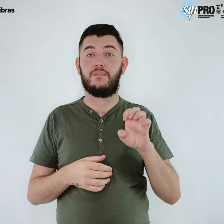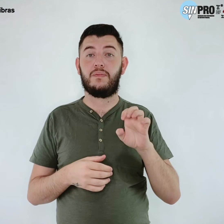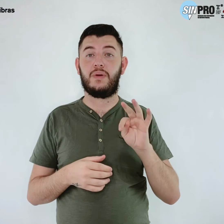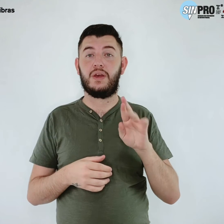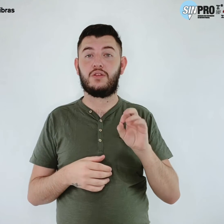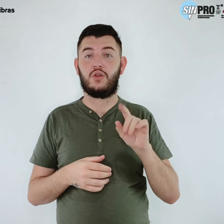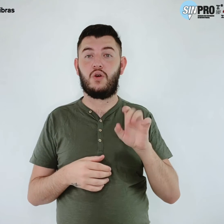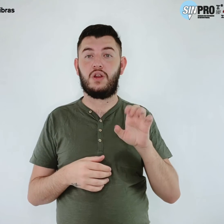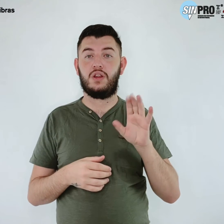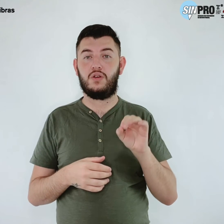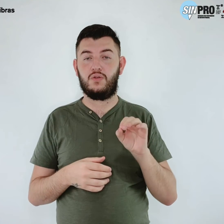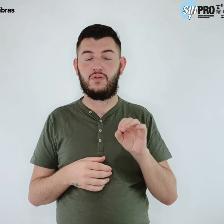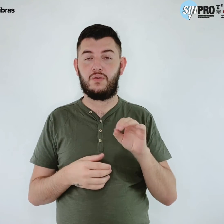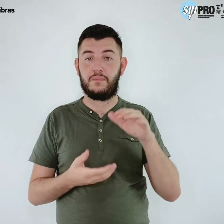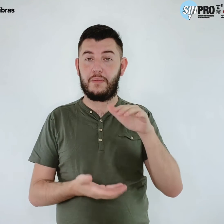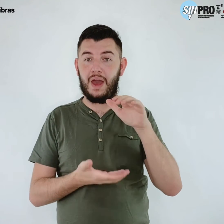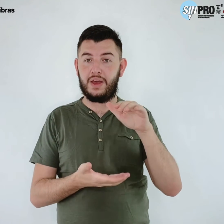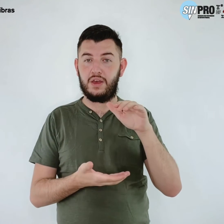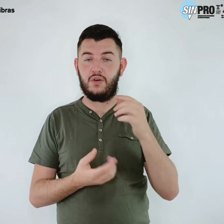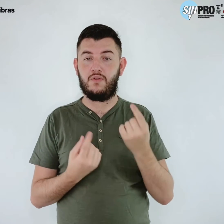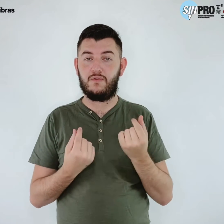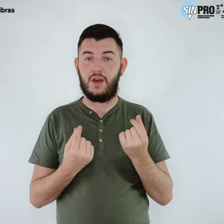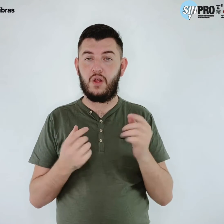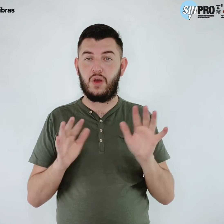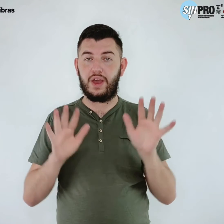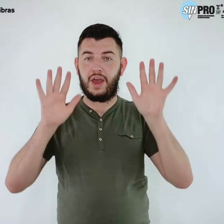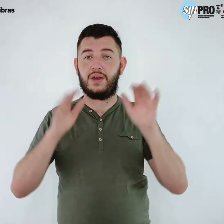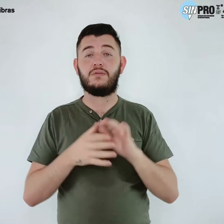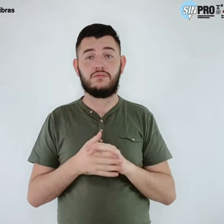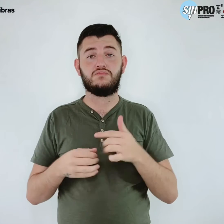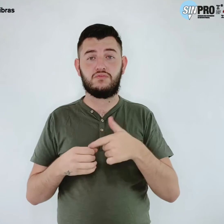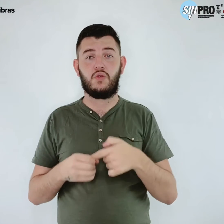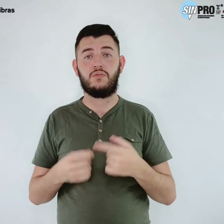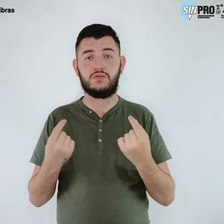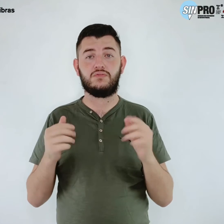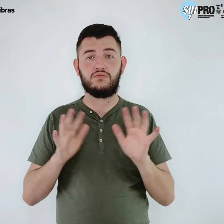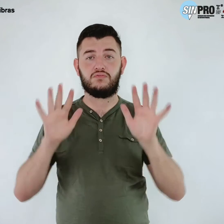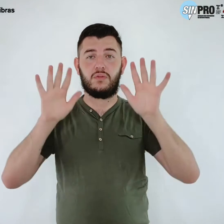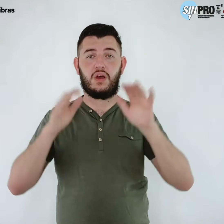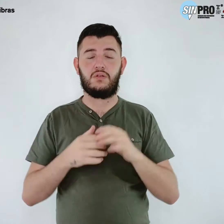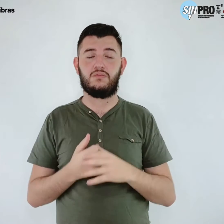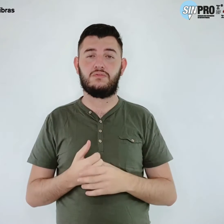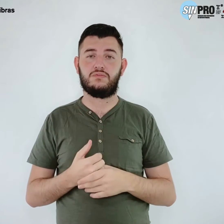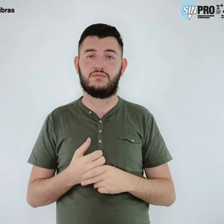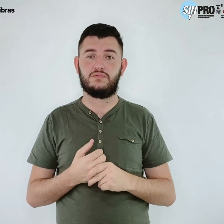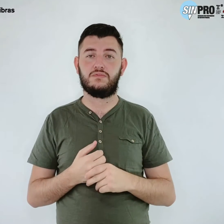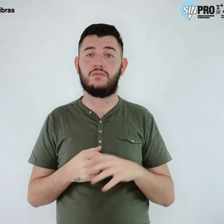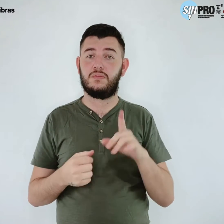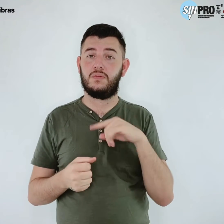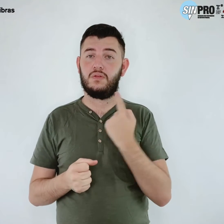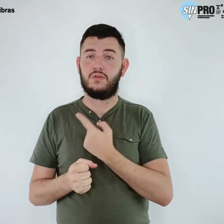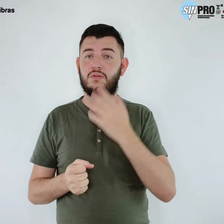do barril do petróleo no mercado internacional, também sobe o preço do combustível. No